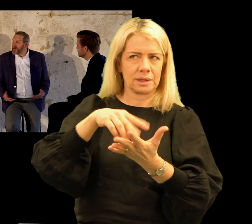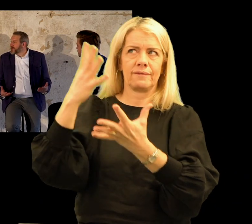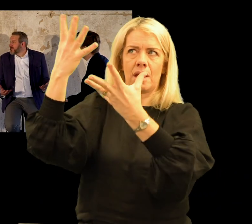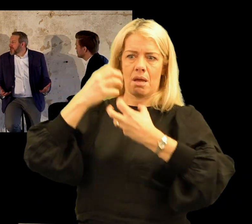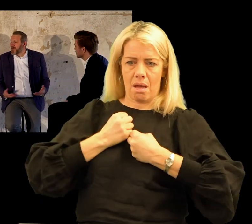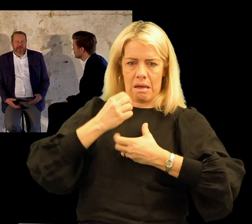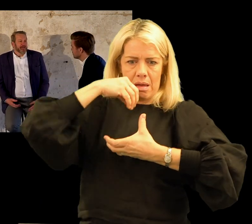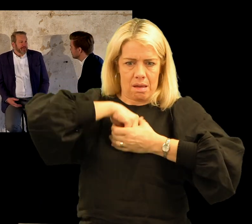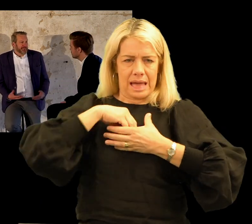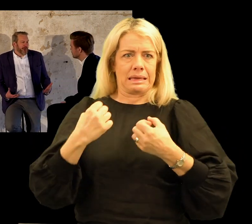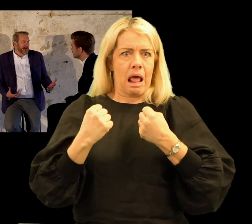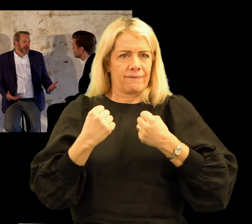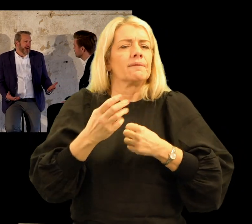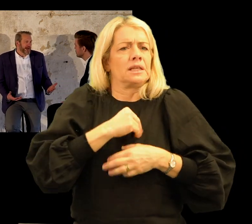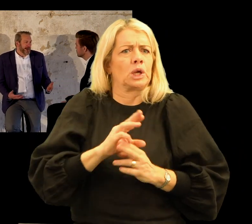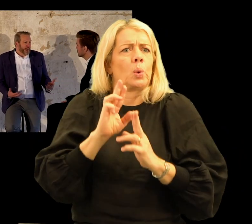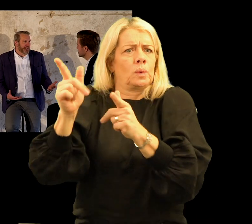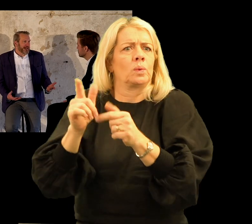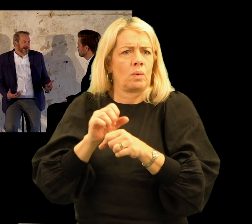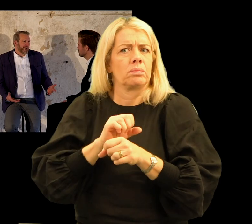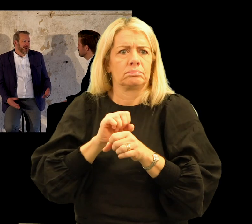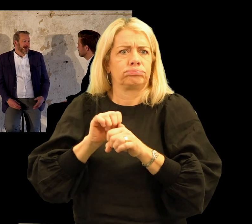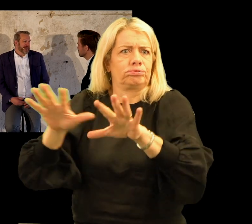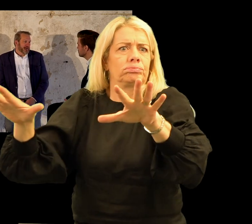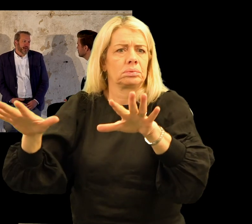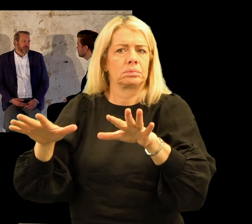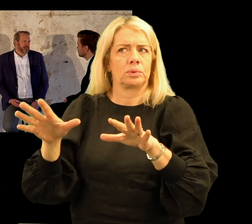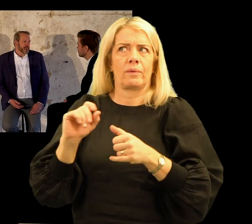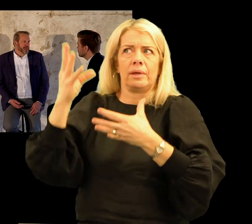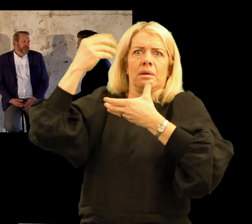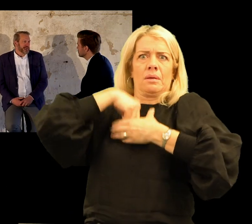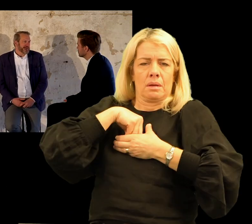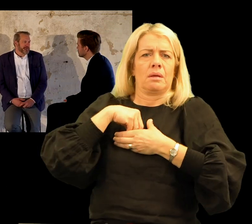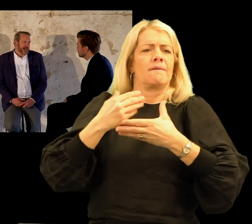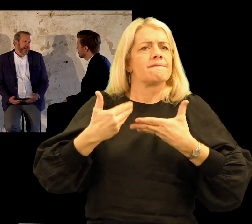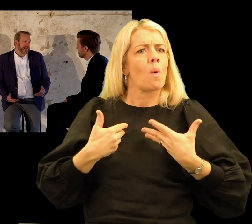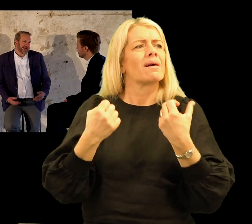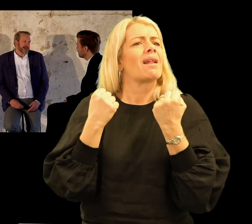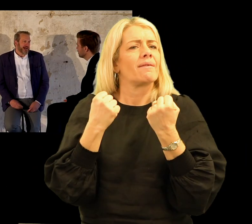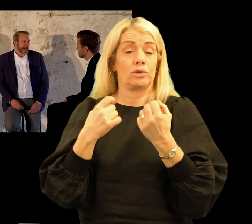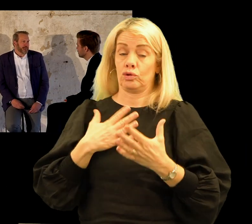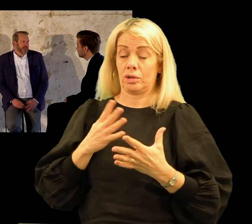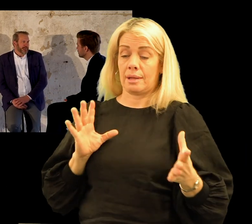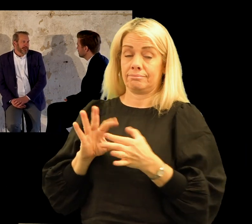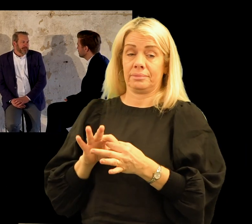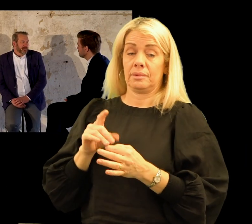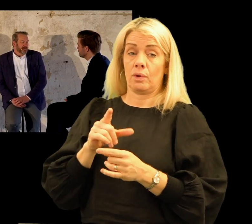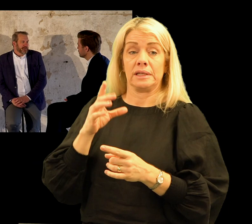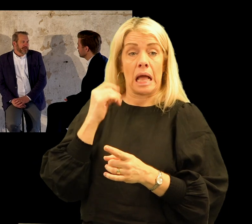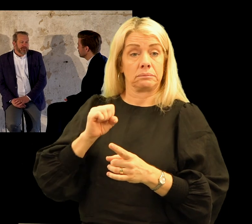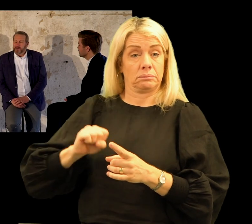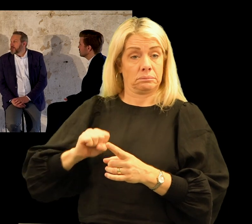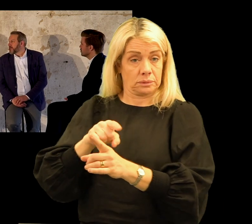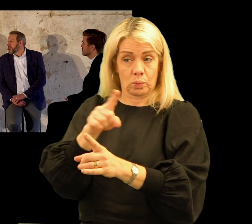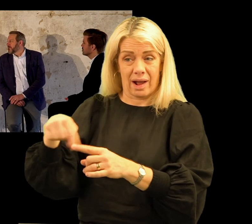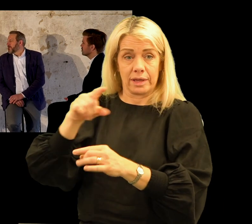Och kraften, tänker jag, för att göra det, orka det, klara det, kommer också ifrån uppståndelsen. Så det hänger jättenära ihop. Och vi